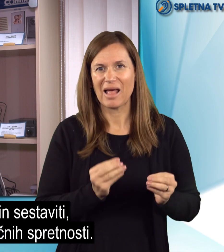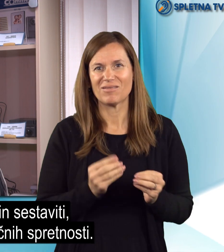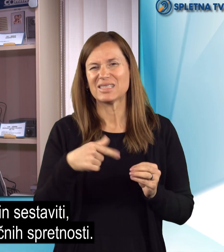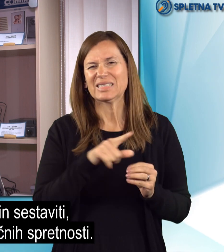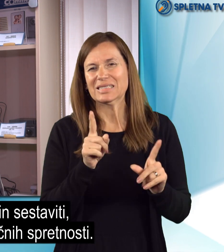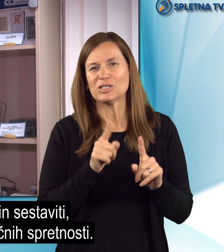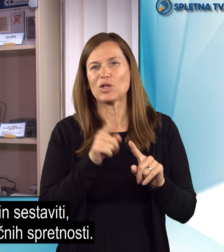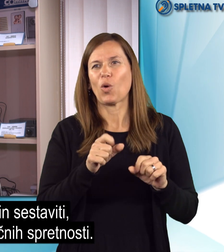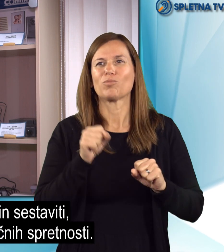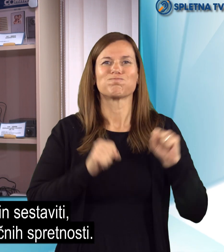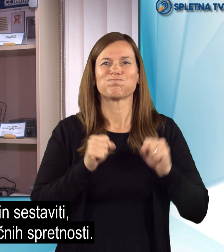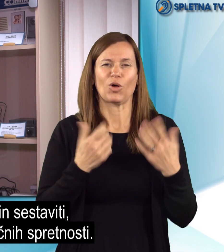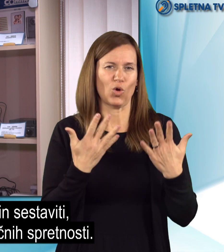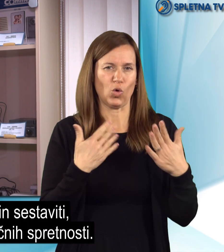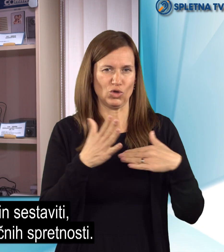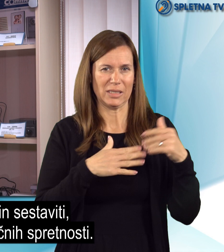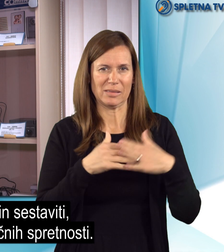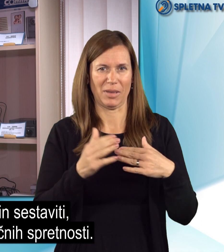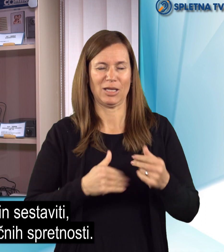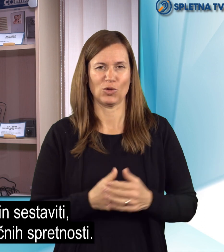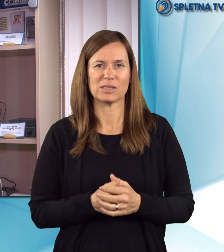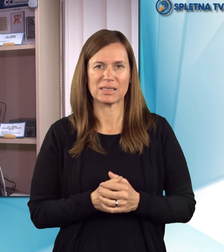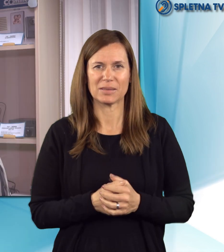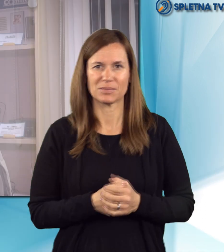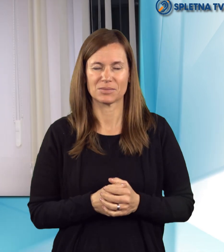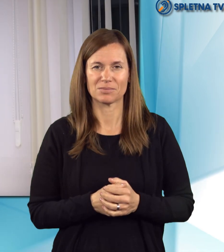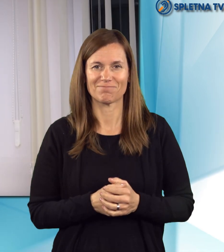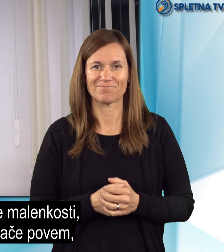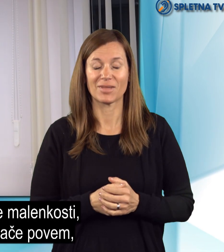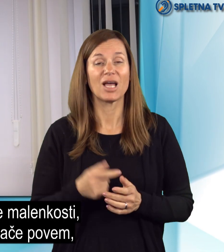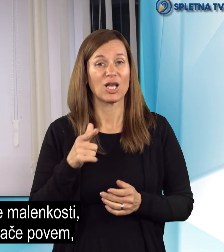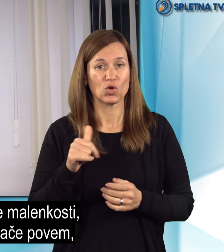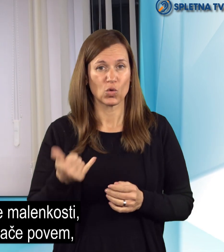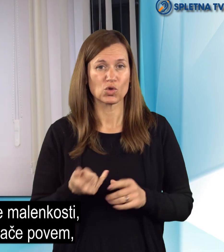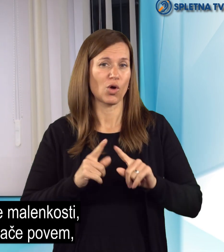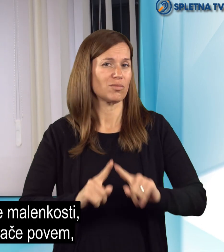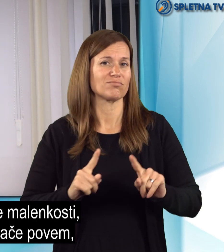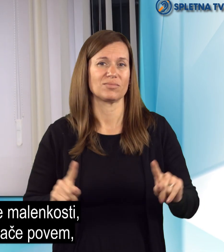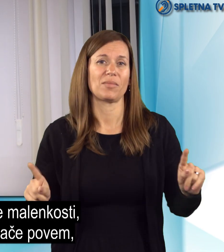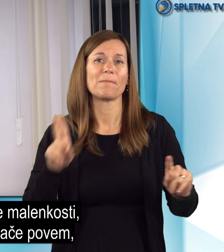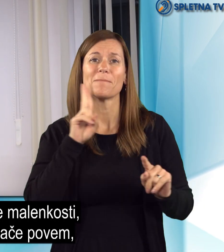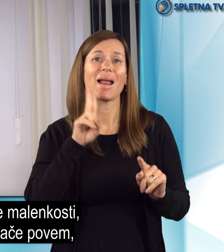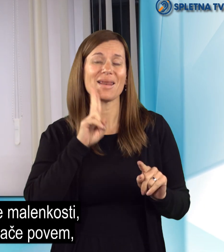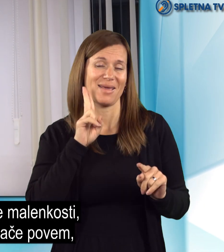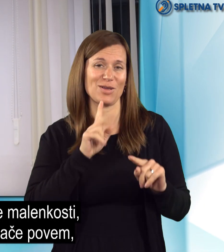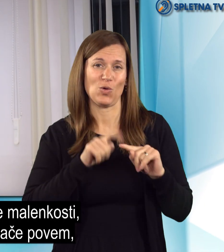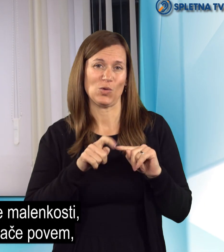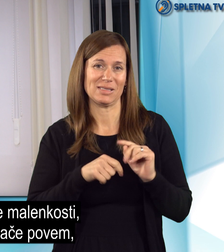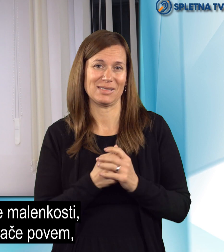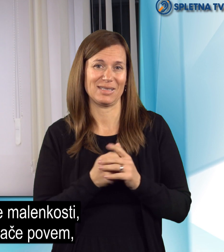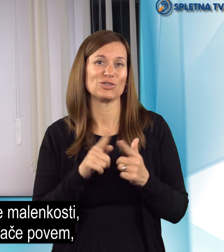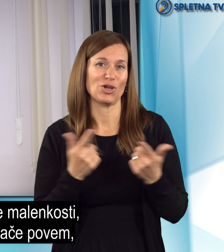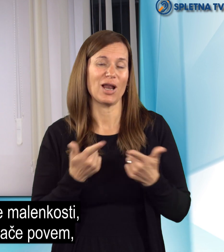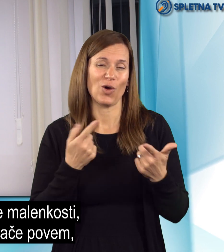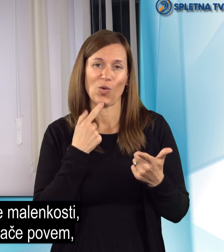ker niso toliko vešči teh ročnih spretnosti. To so razne malenkosti, če lahko